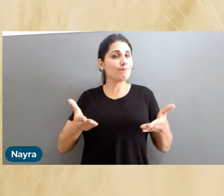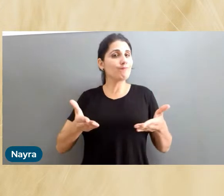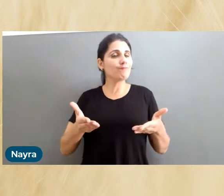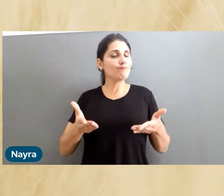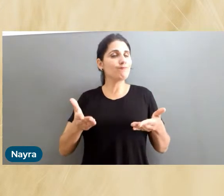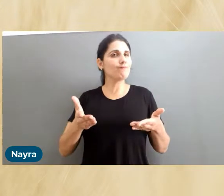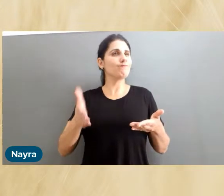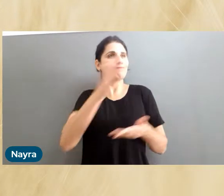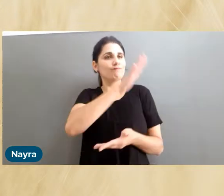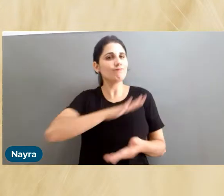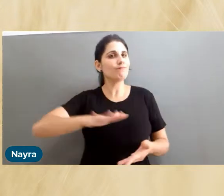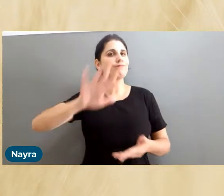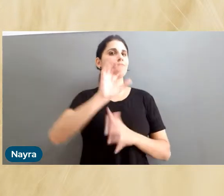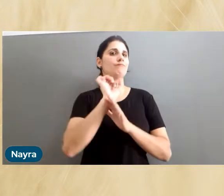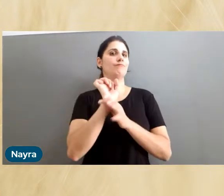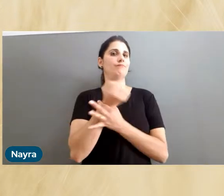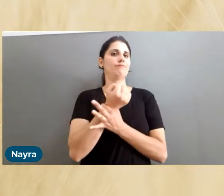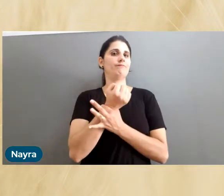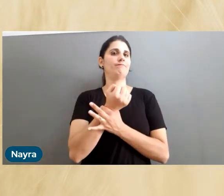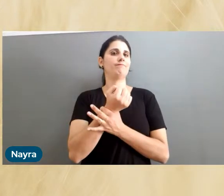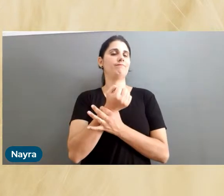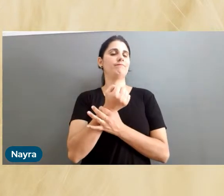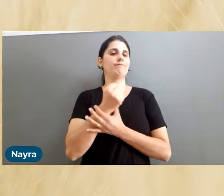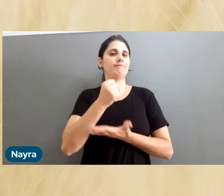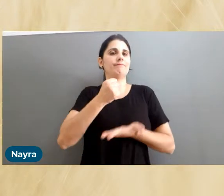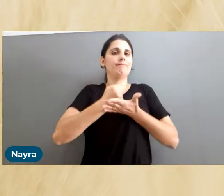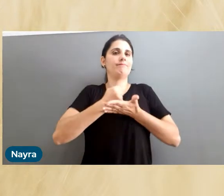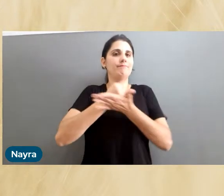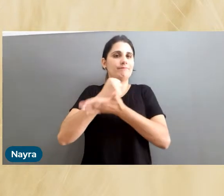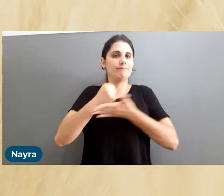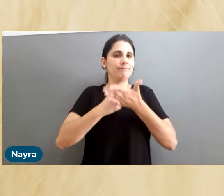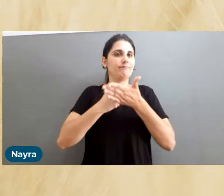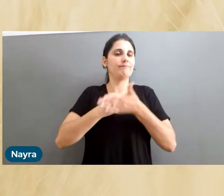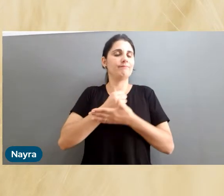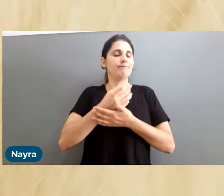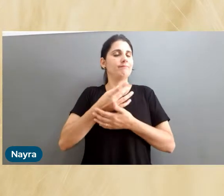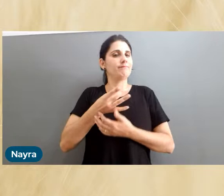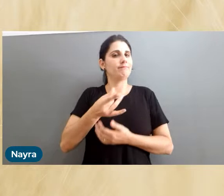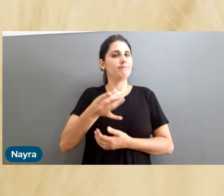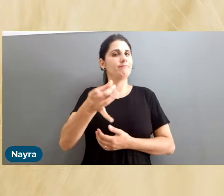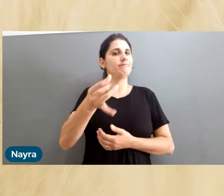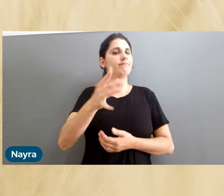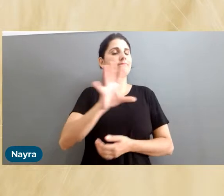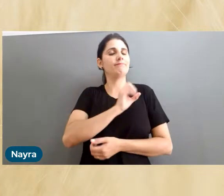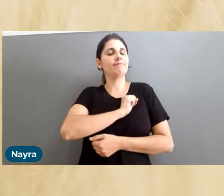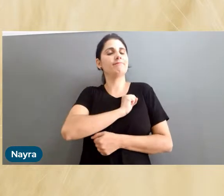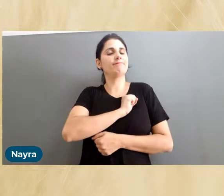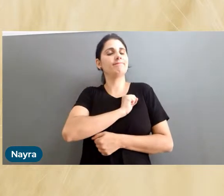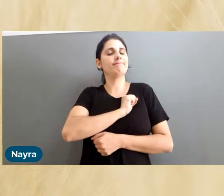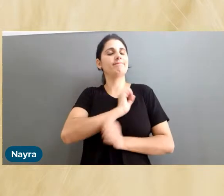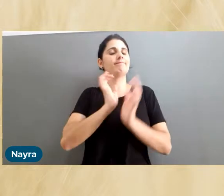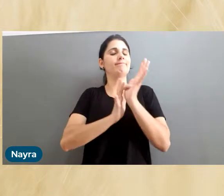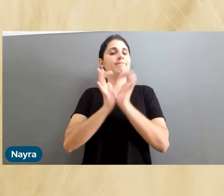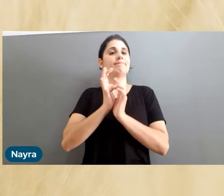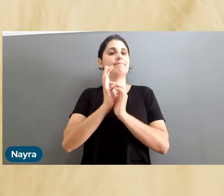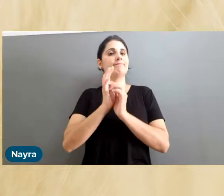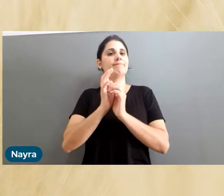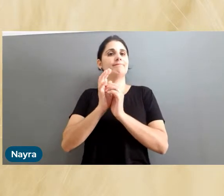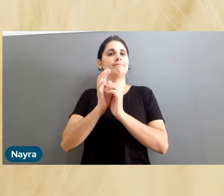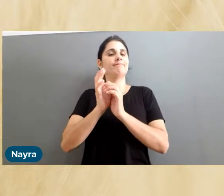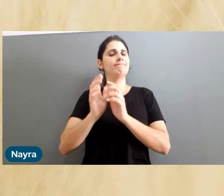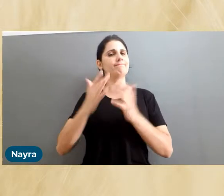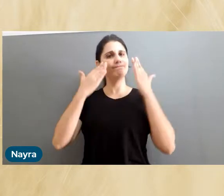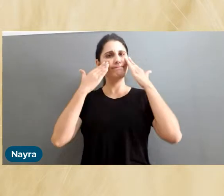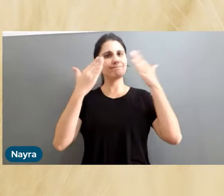solidificação, do lançamento das bases da mensagem imortal do amor, Jesus veio